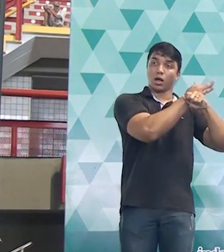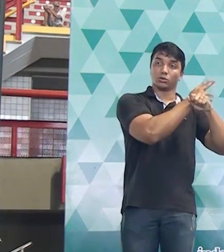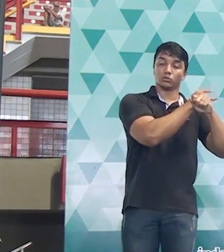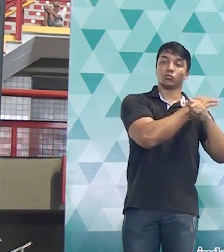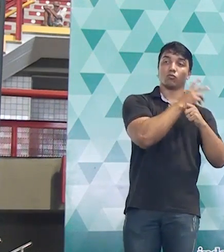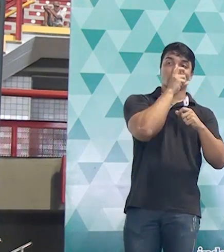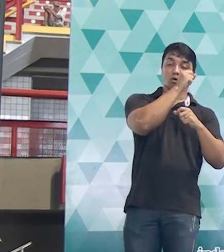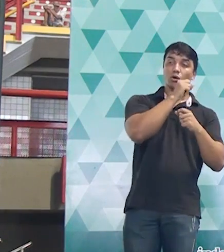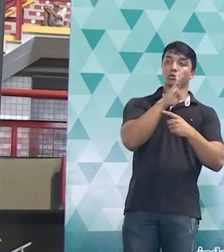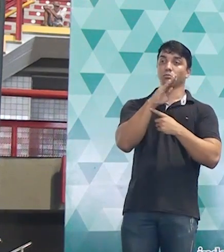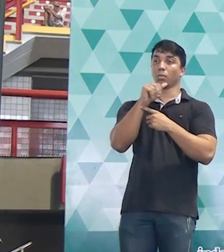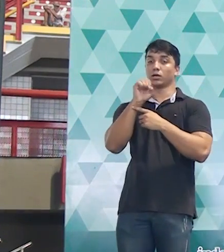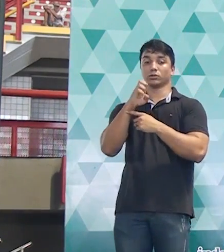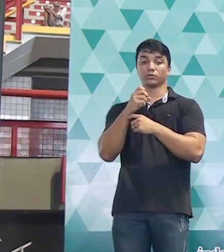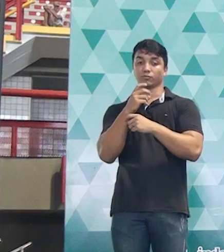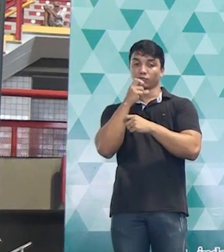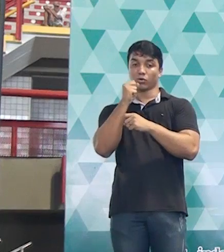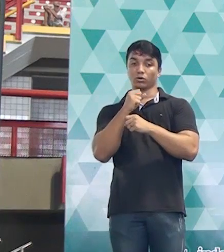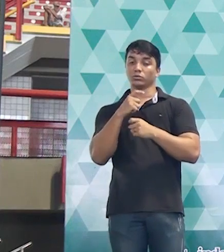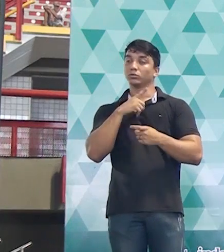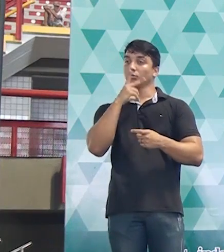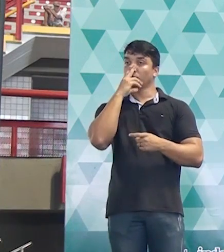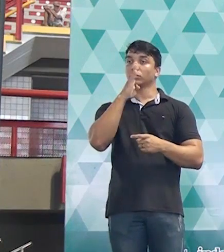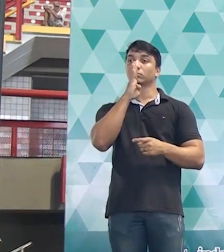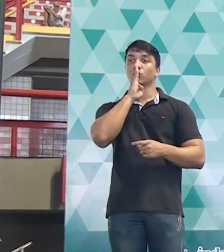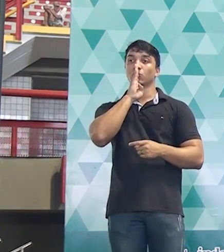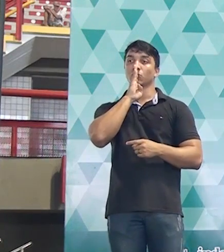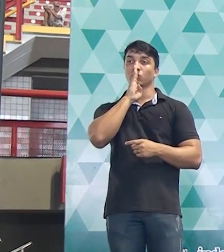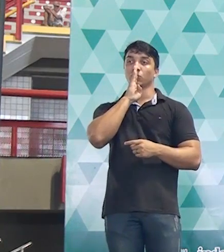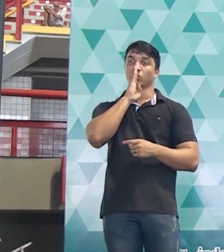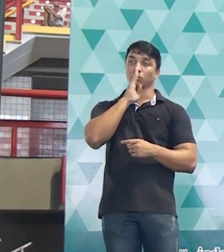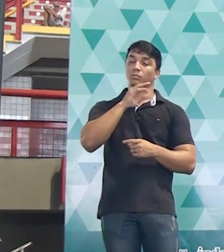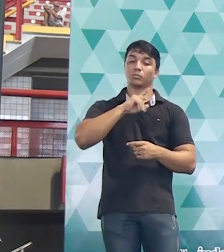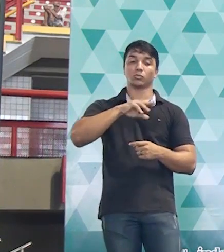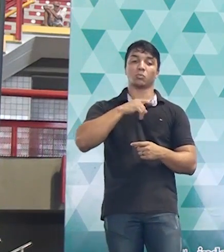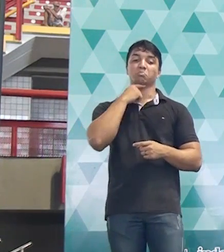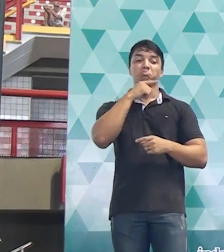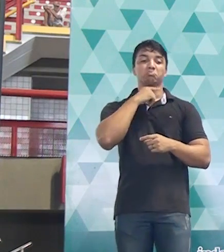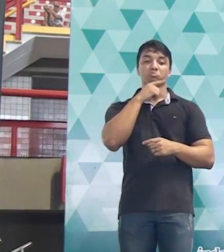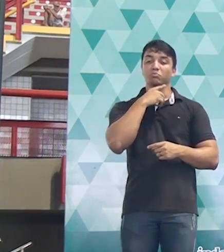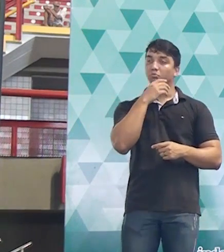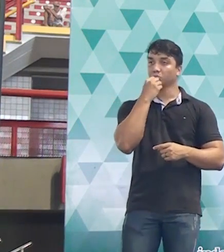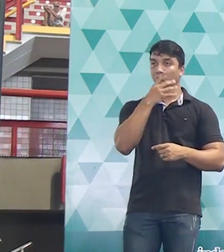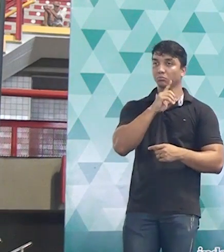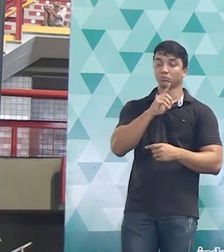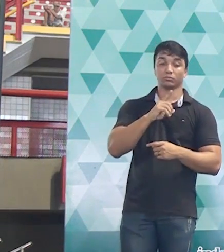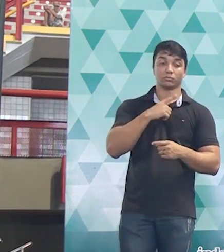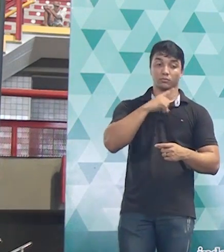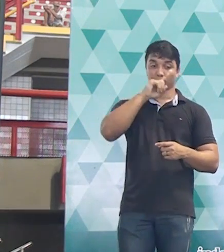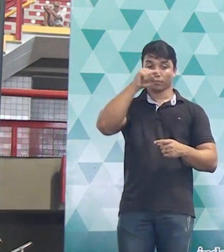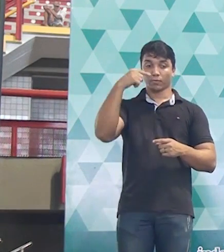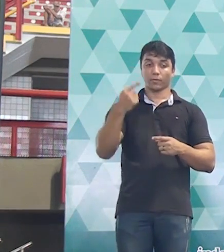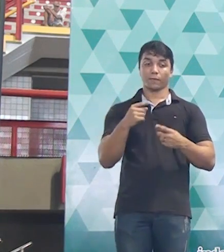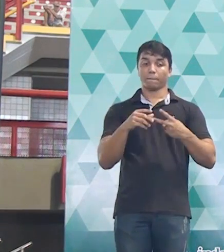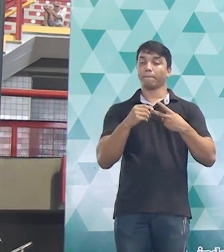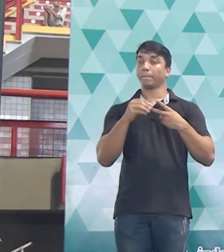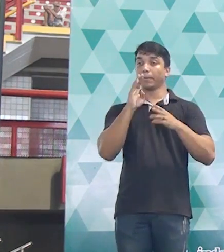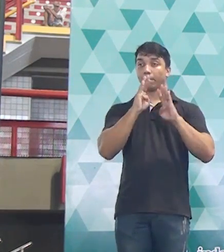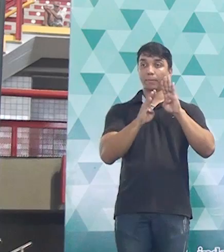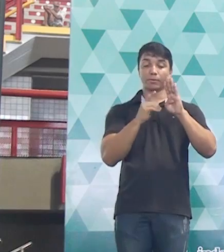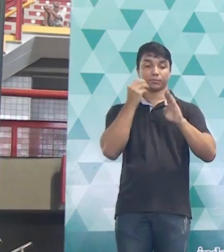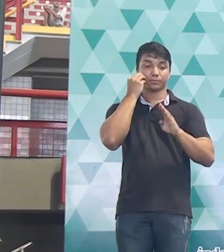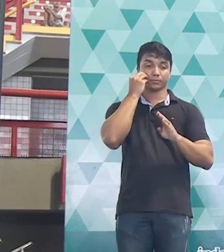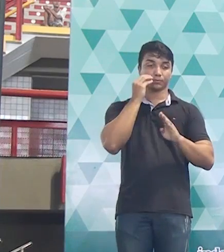base forte, ele tem caráter neutro. Ele não serve, né? Segundo, carbonato de